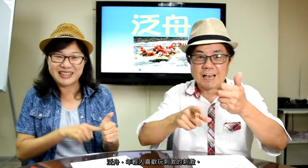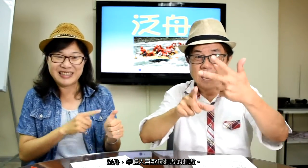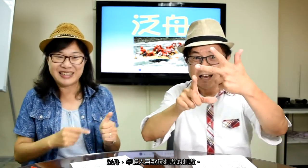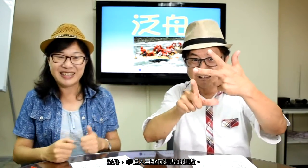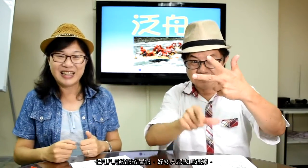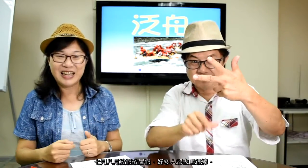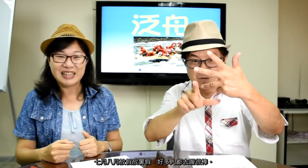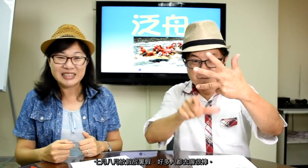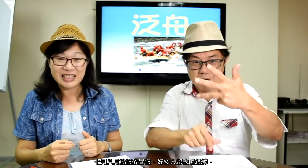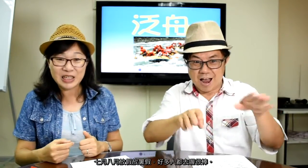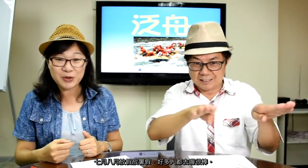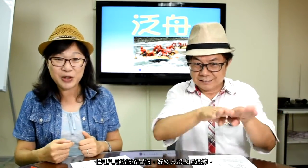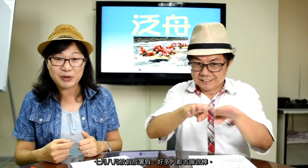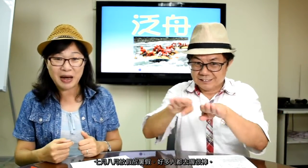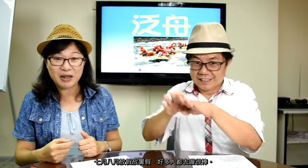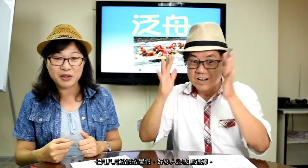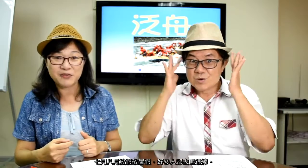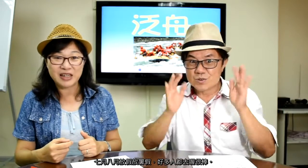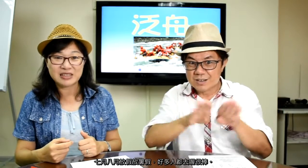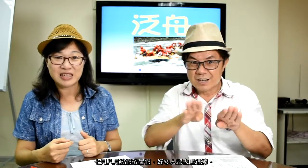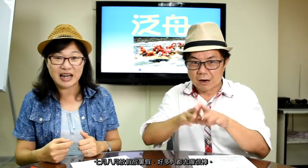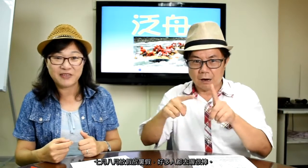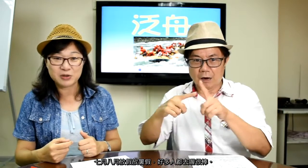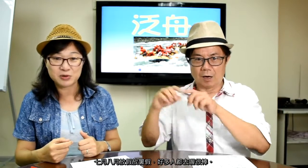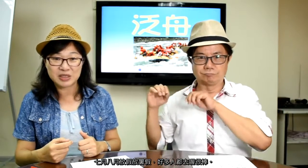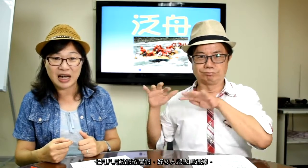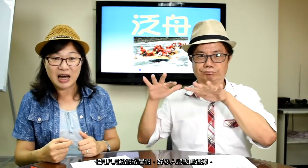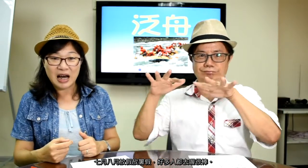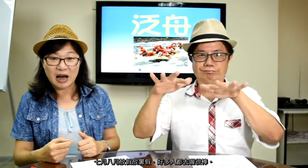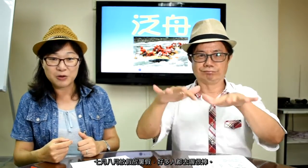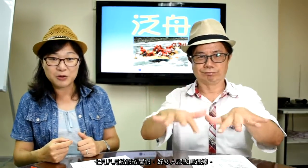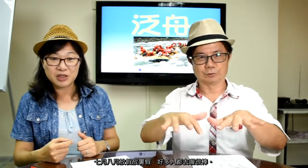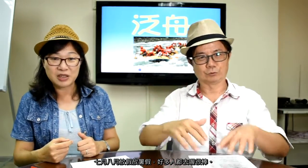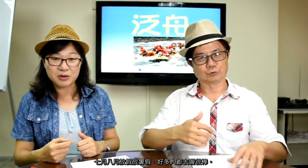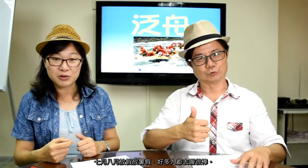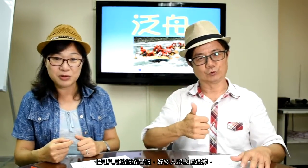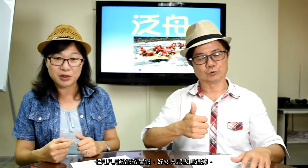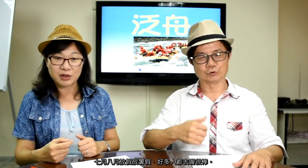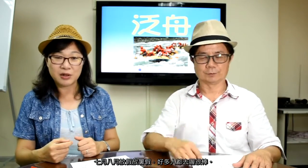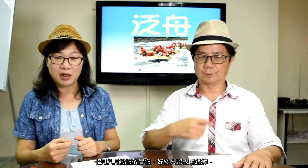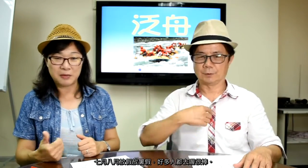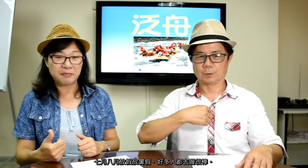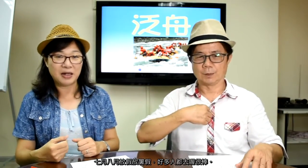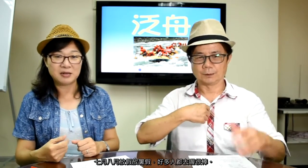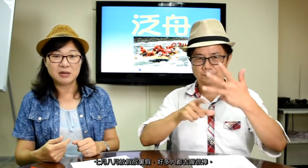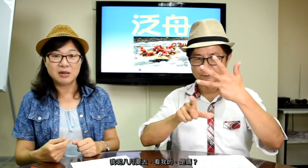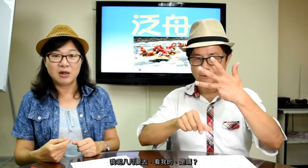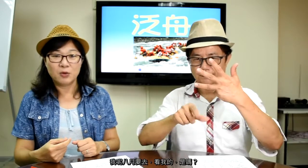激。七月八月放假放暑假，好多人都去哦，很棒。我